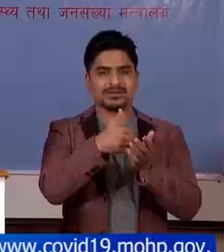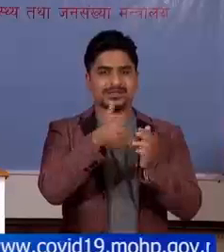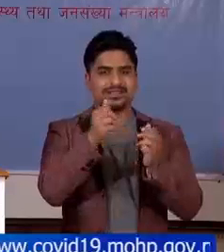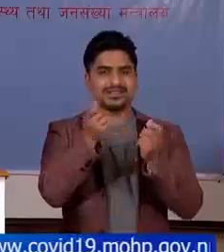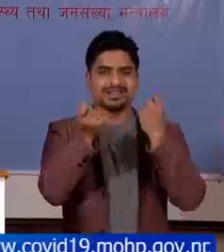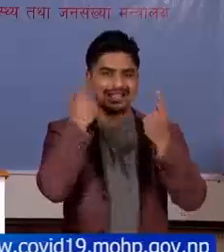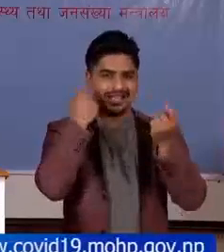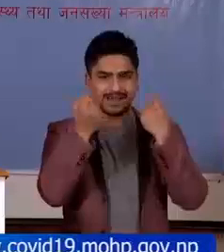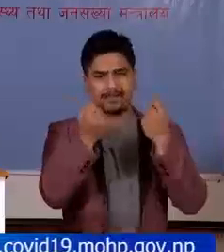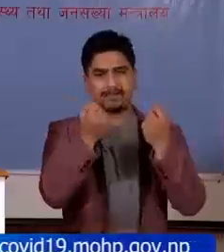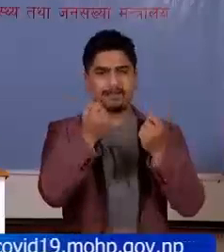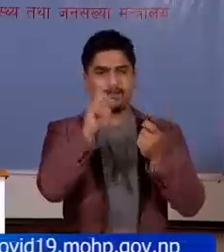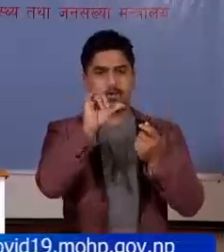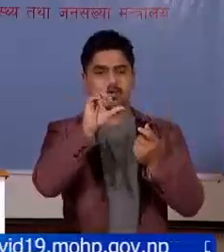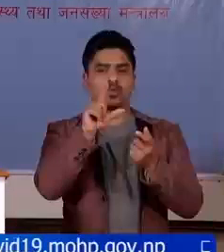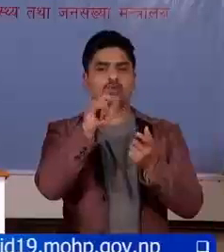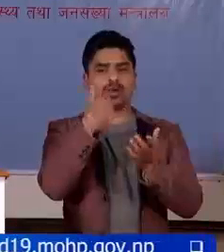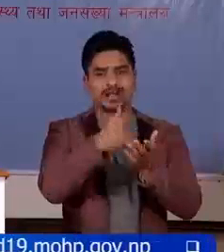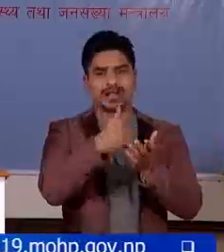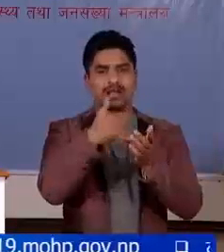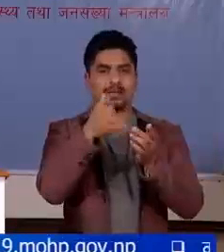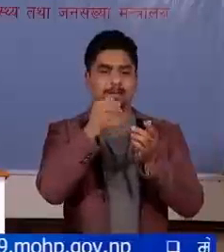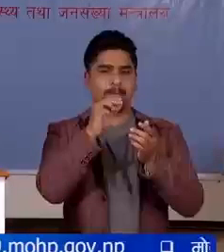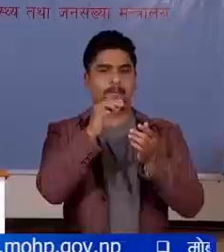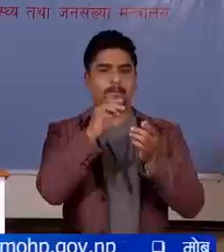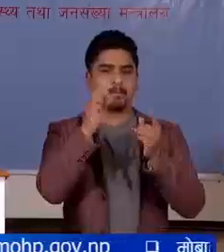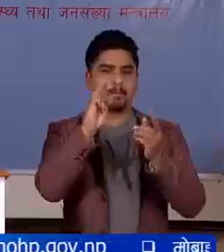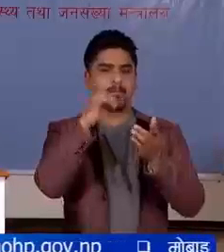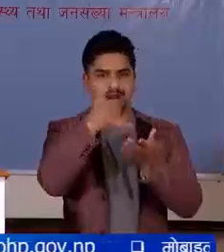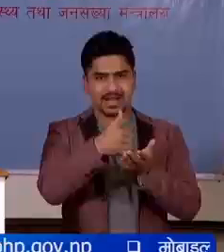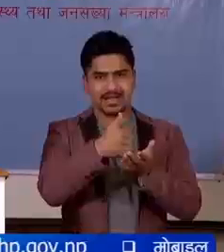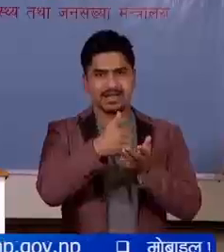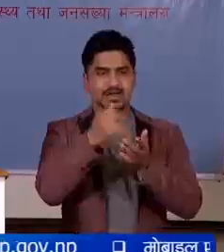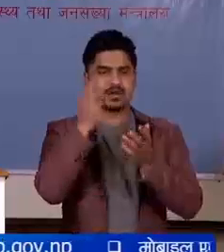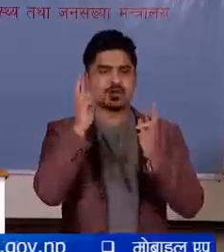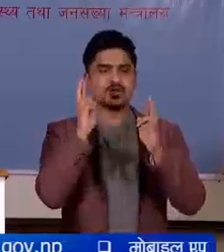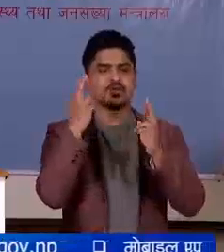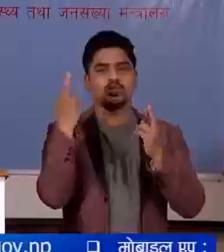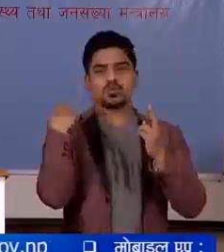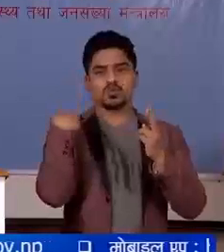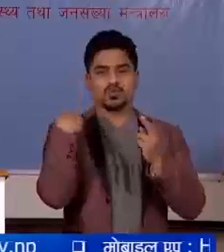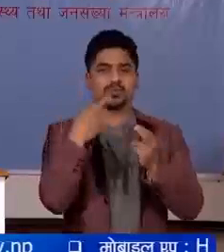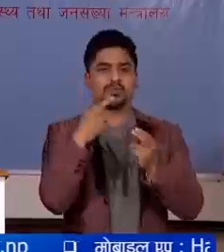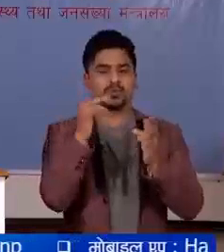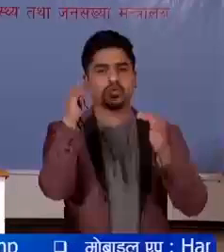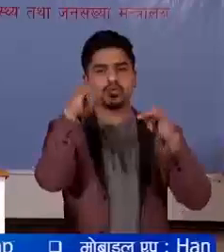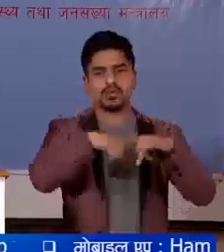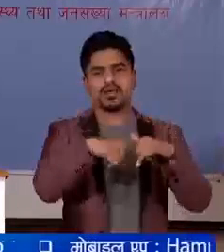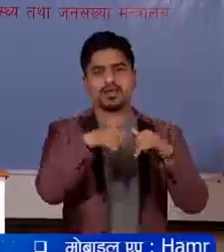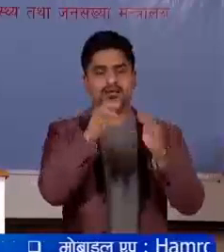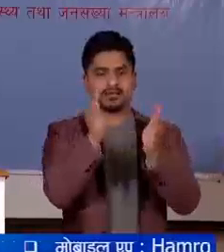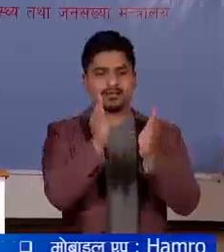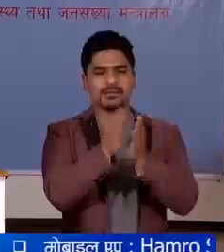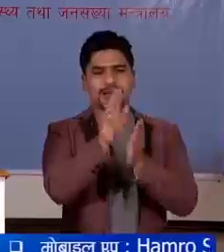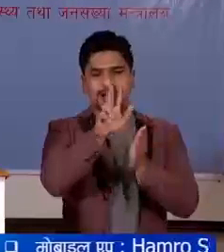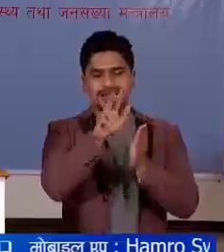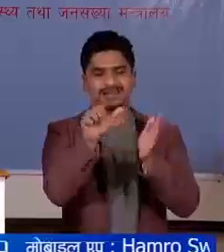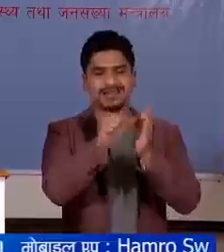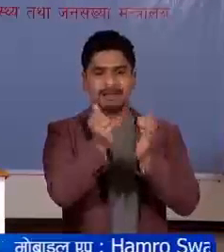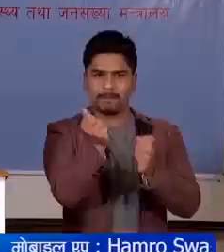खोटां सोलुखुम्बो मनां रुकुमपूर्व र डोल्पा गरेरा आठ जिल्ला बाहेक अन्य सबय जिल्लामा